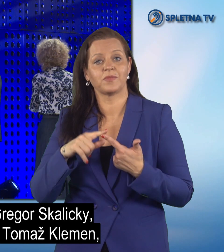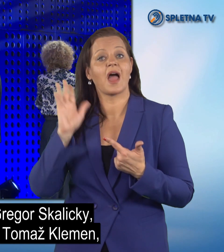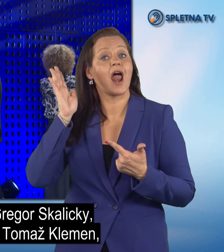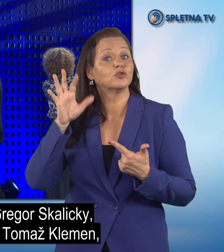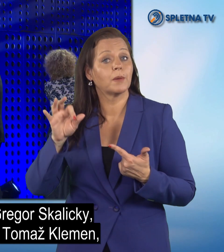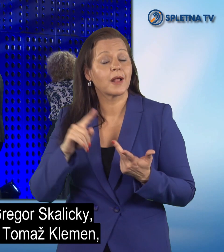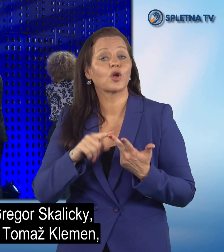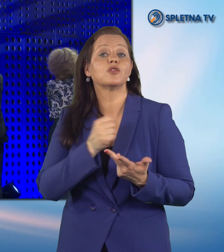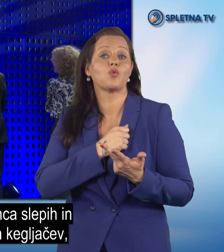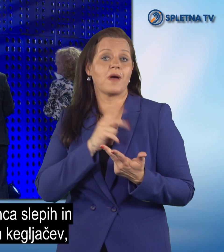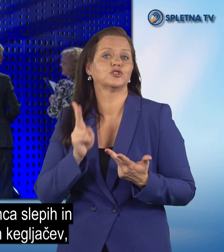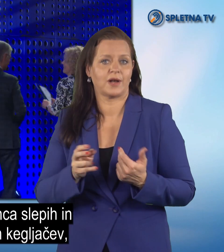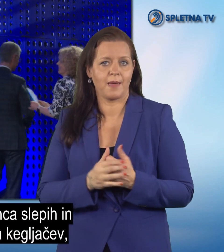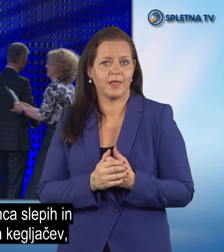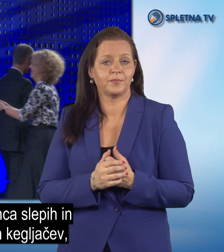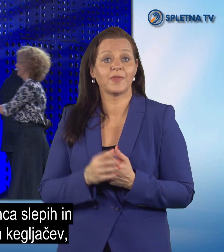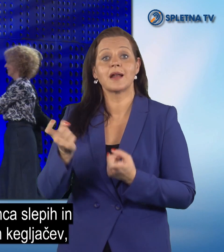in Tomaž Klemen,